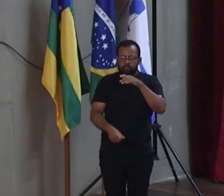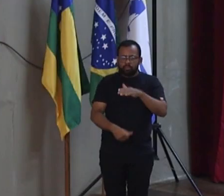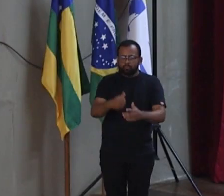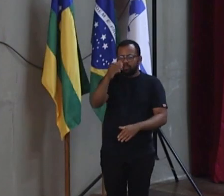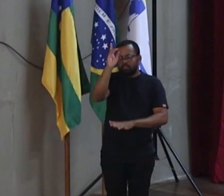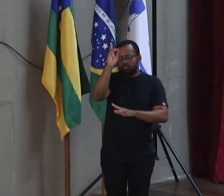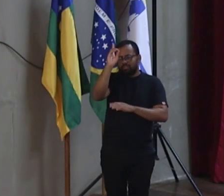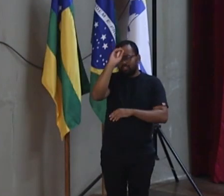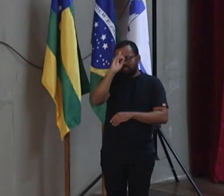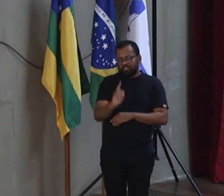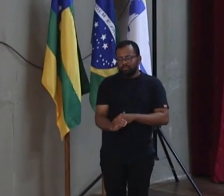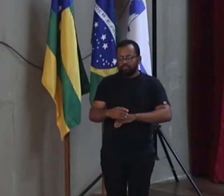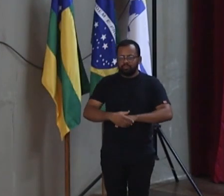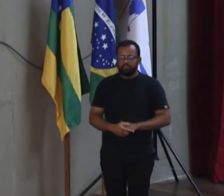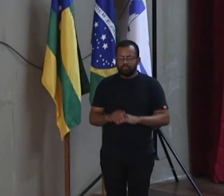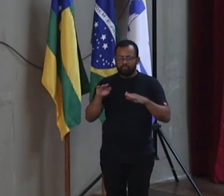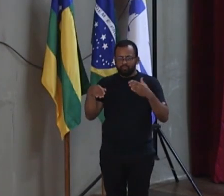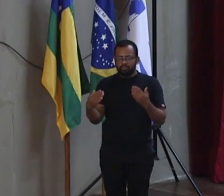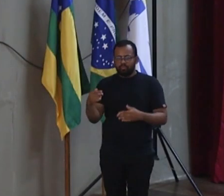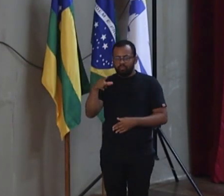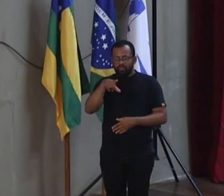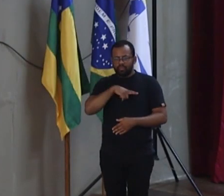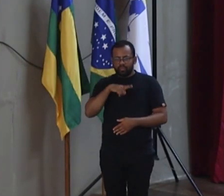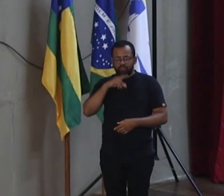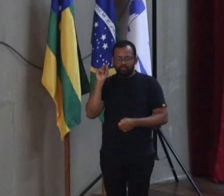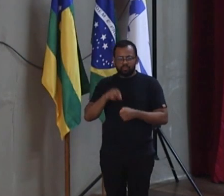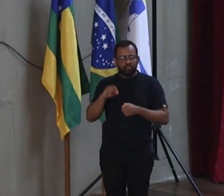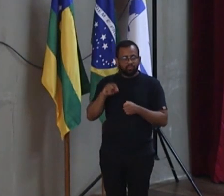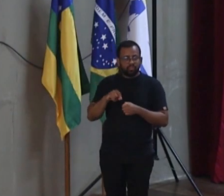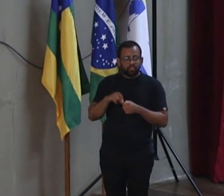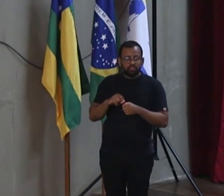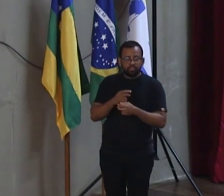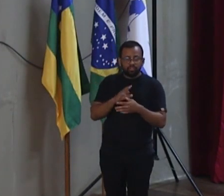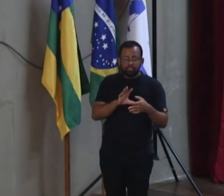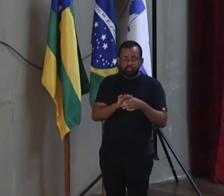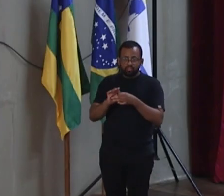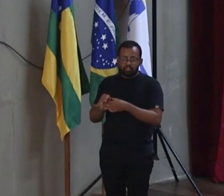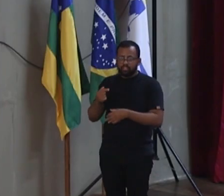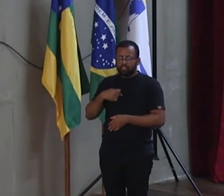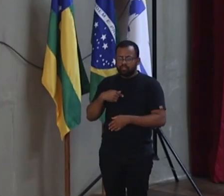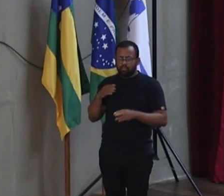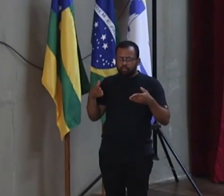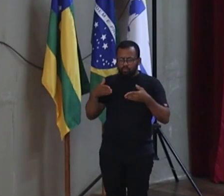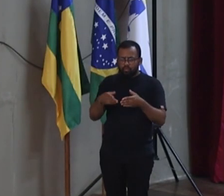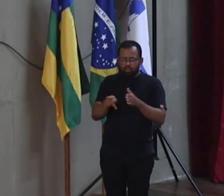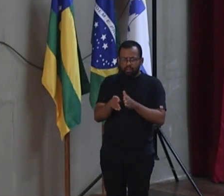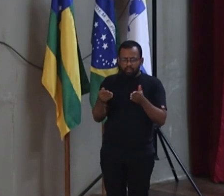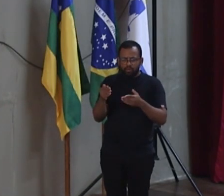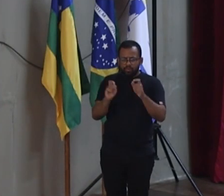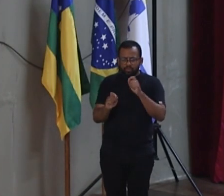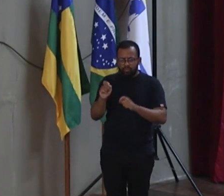gestão. Bom, então, tendo feito isso, eu vou focalizar